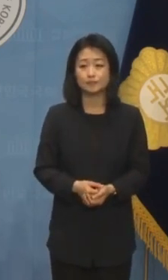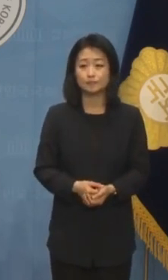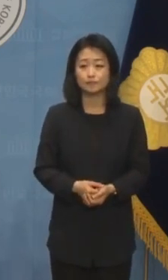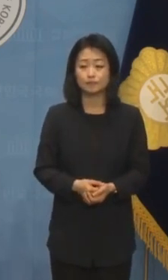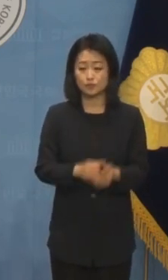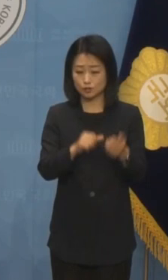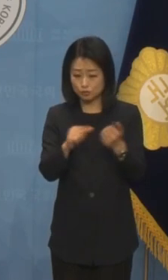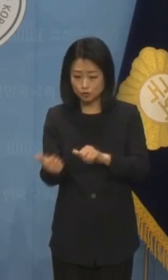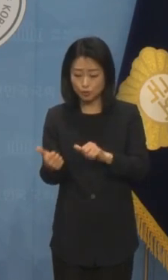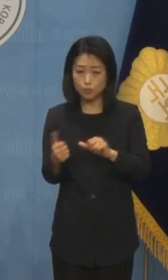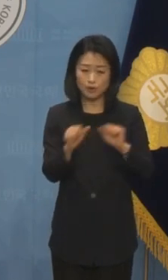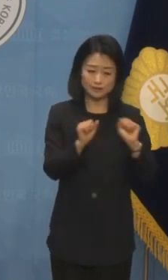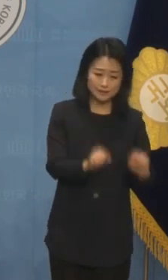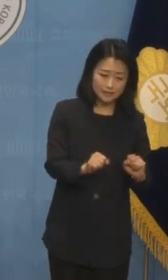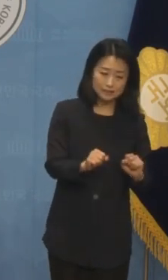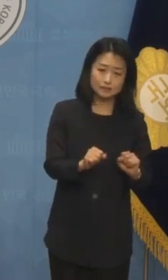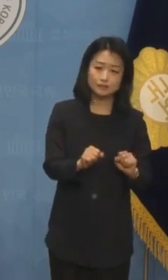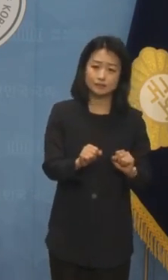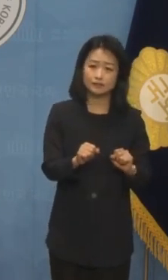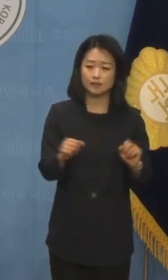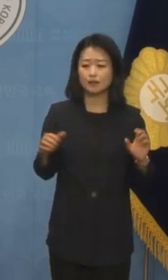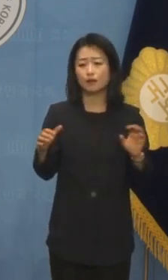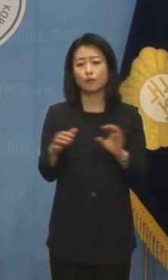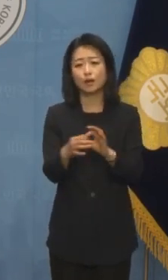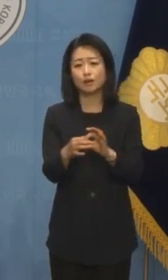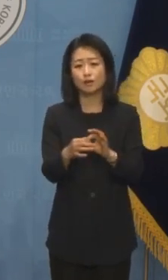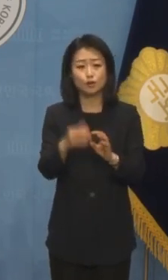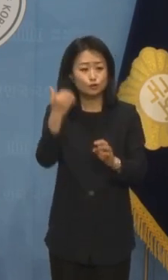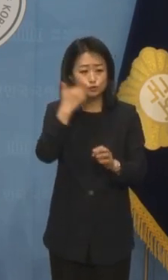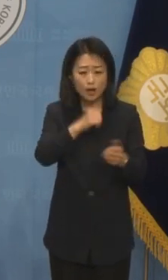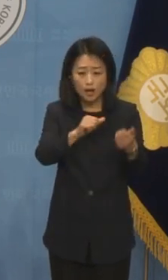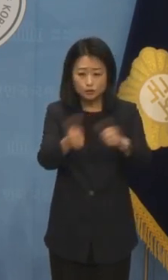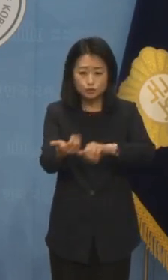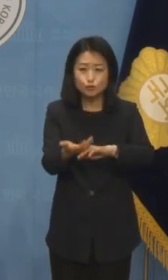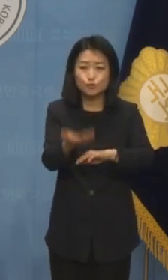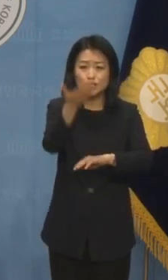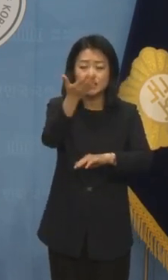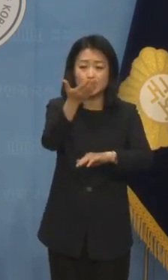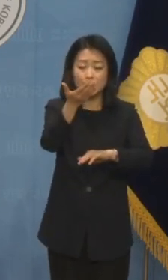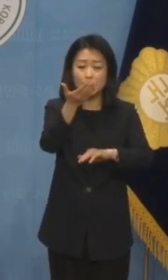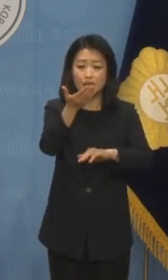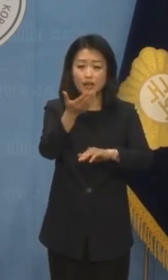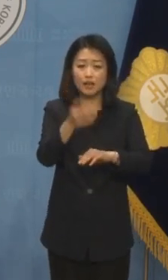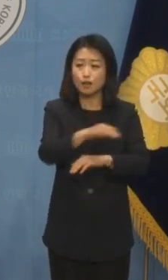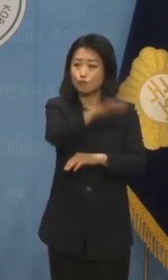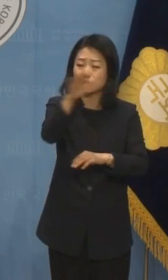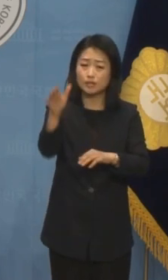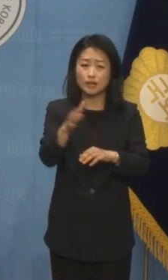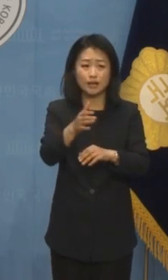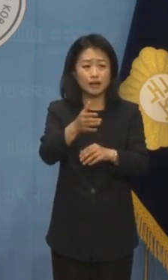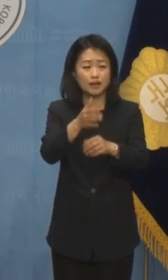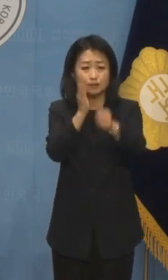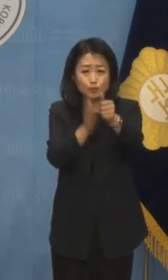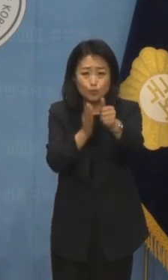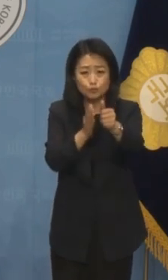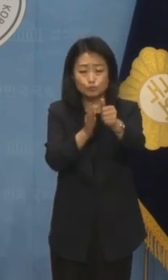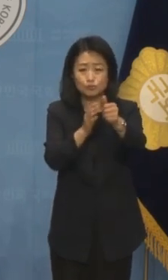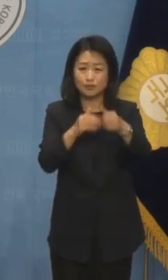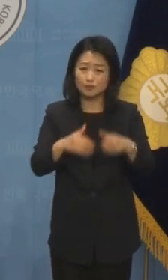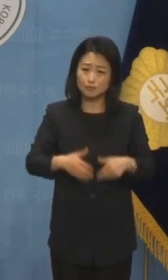죽고 사는 문제입니다. 더 이상 우리가 누군가의 죽음 위해서 얼마나 더 많이 이렇게 촉구하고 촉구해야 이 문제를